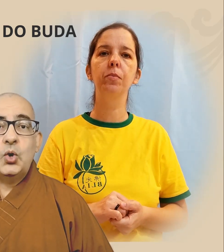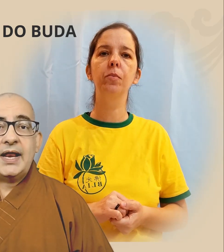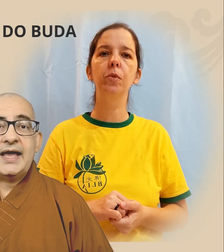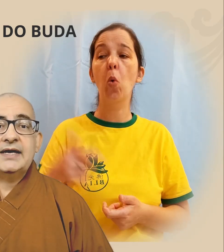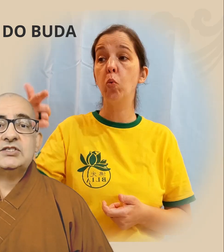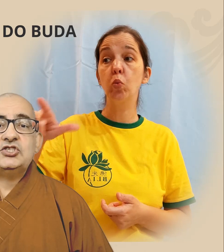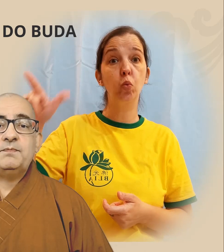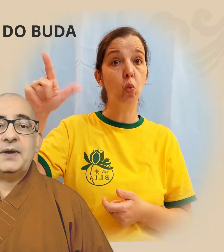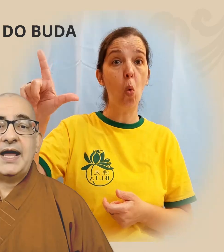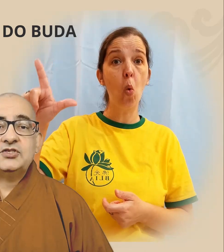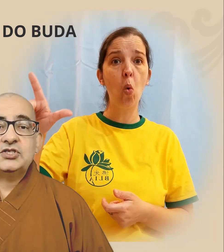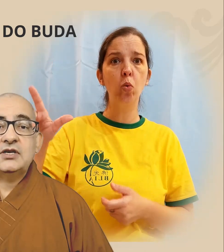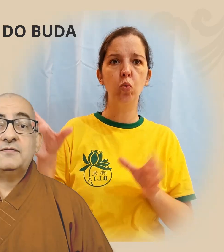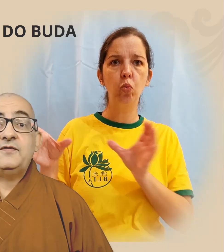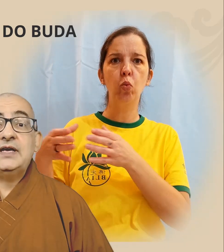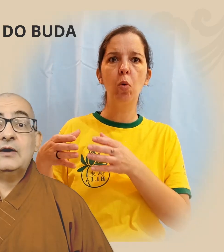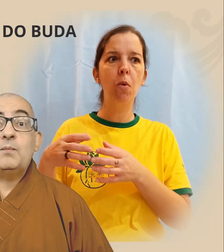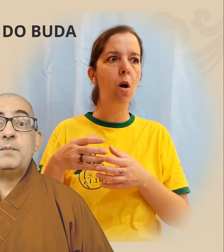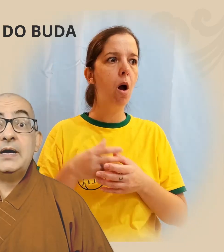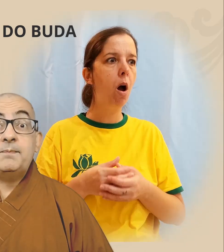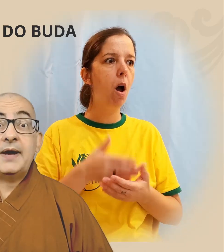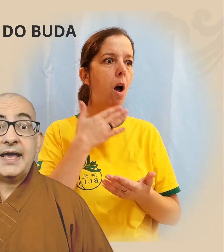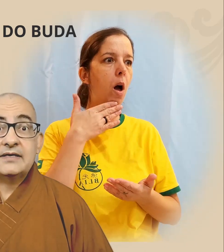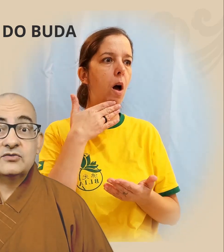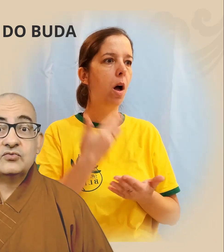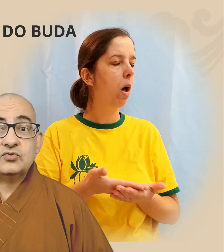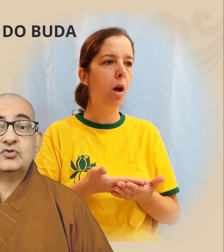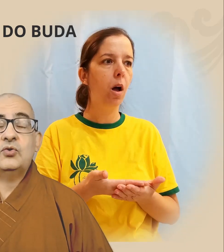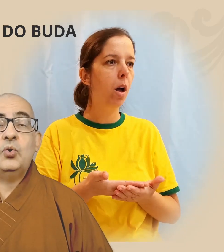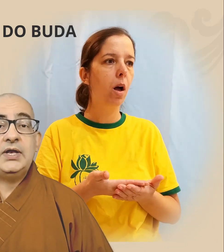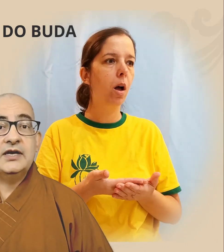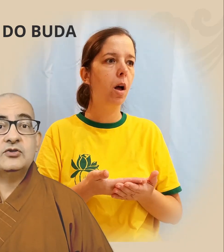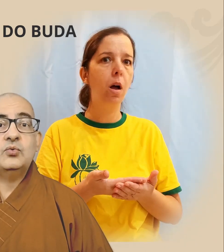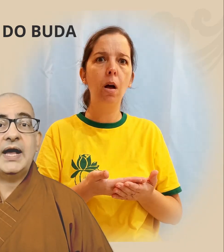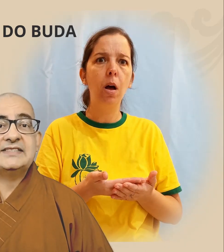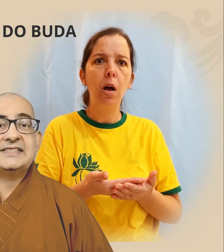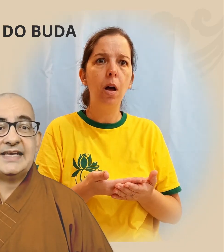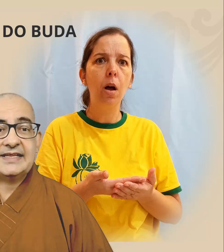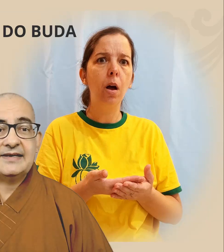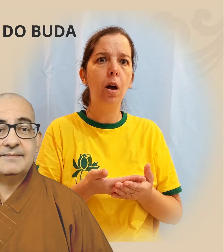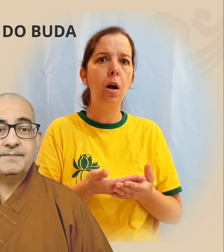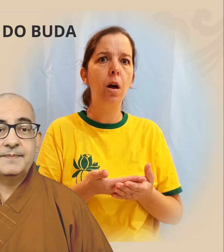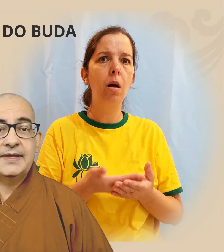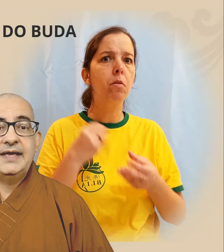Seus colegas de prática ficam perplexos olhando a